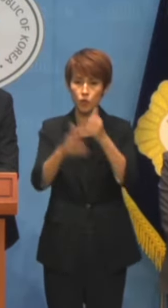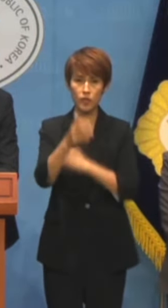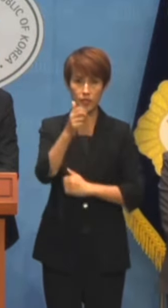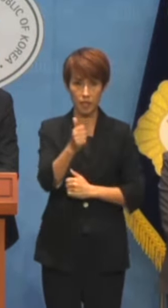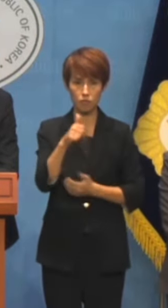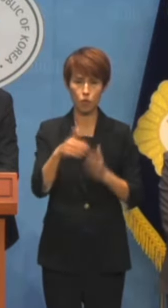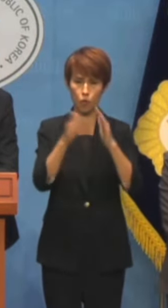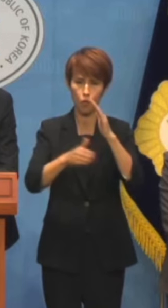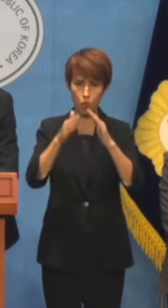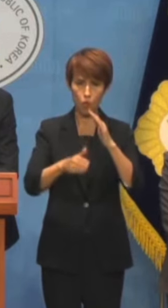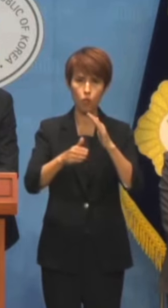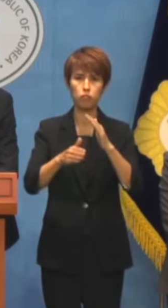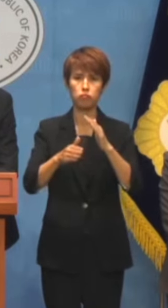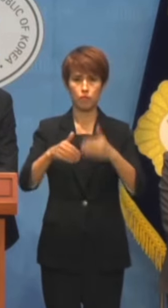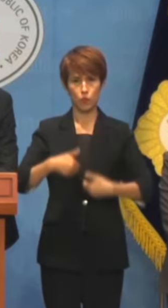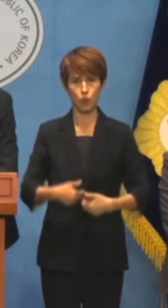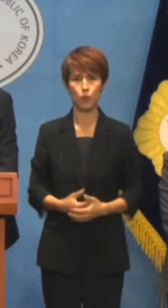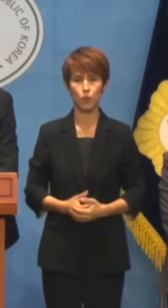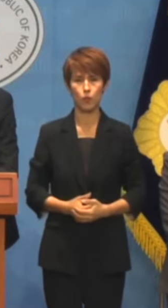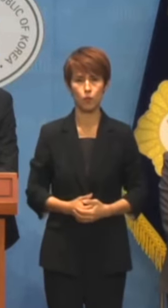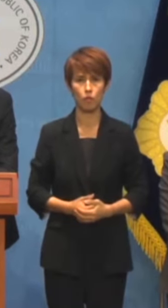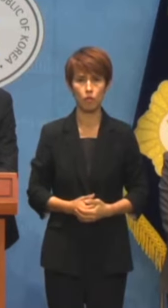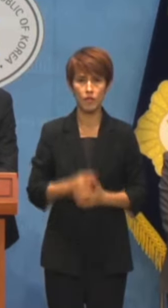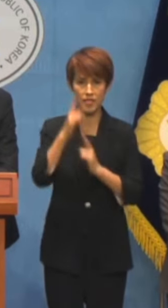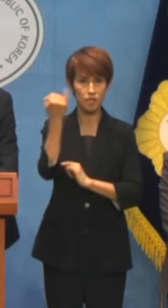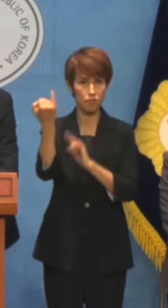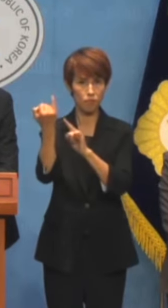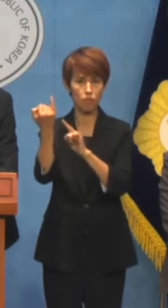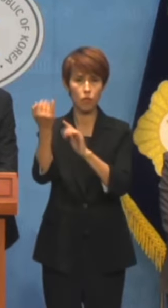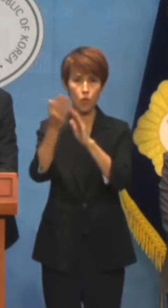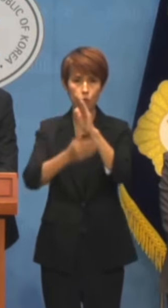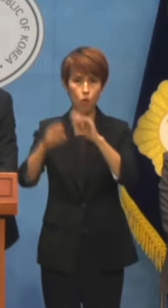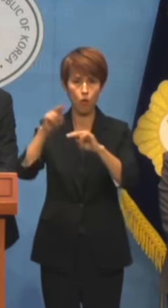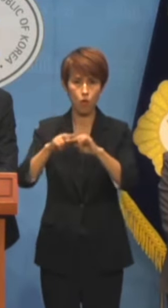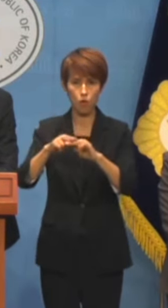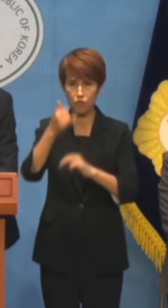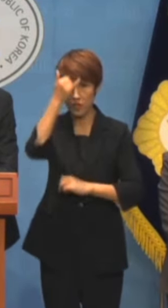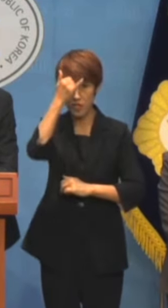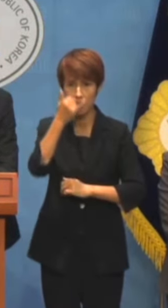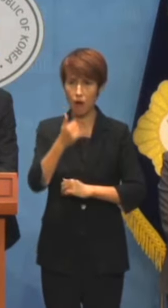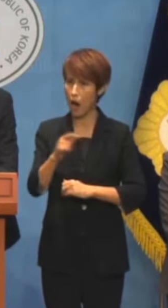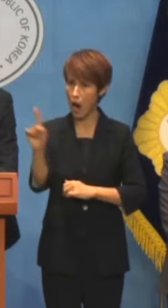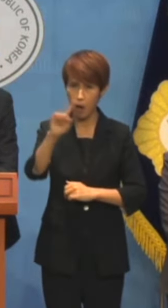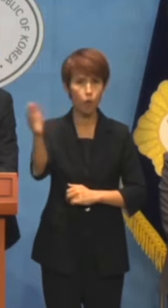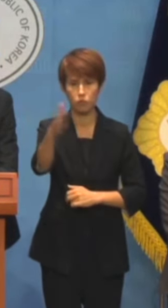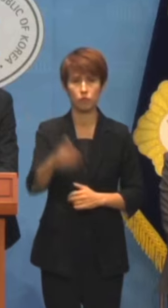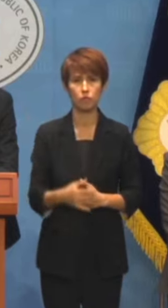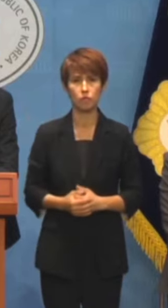방통위원장은 공공성과 공정성을 담보해야 한다. 그런데 이진숙은 공직윤리와 도덕성을 한 점 찾아볼 수